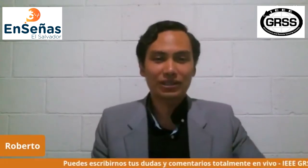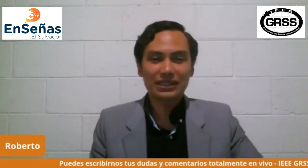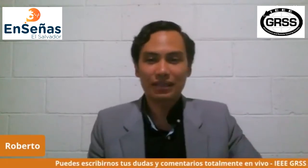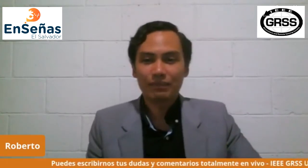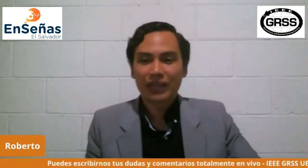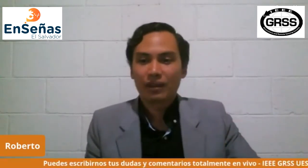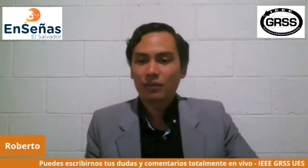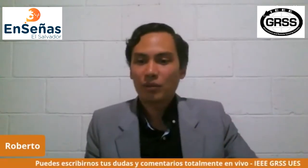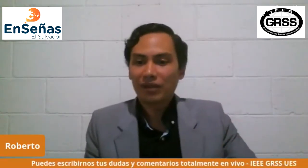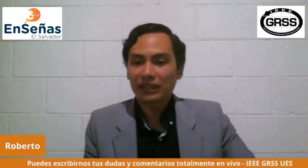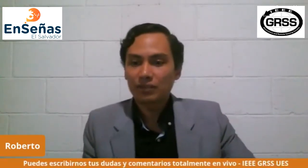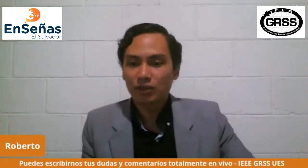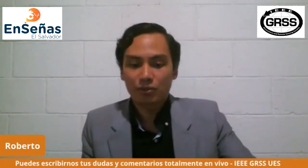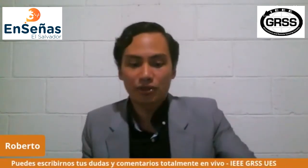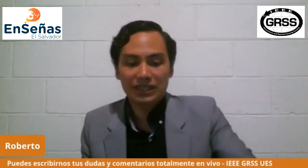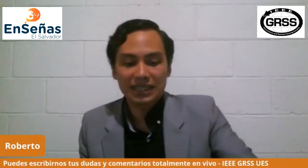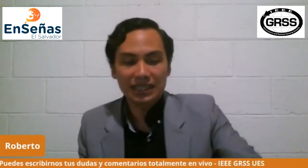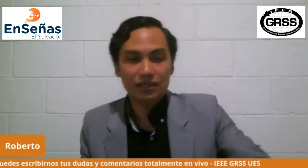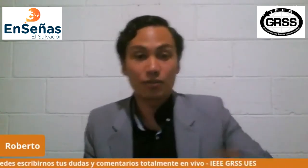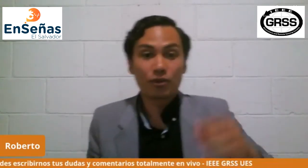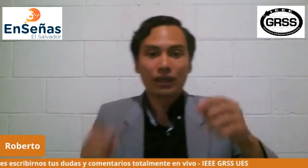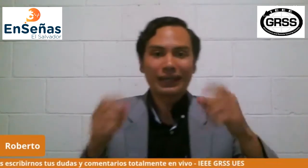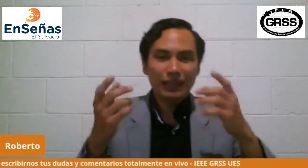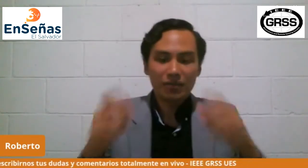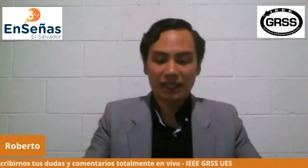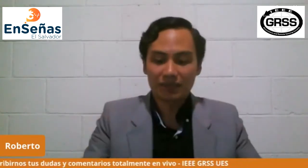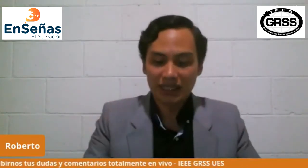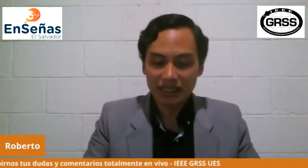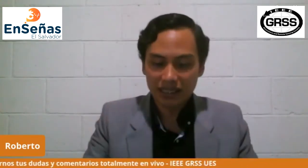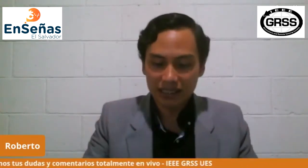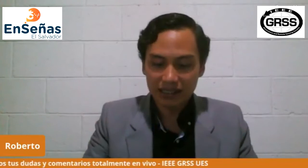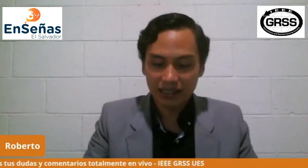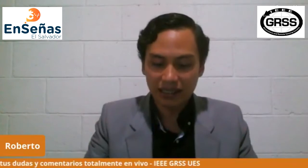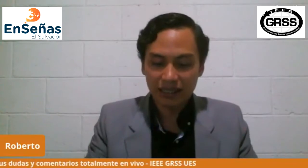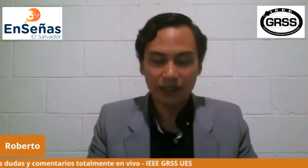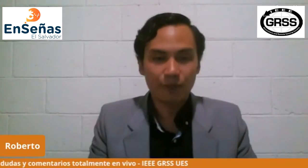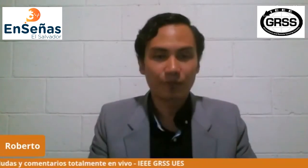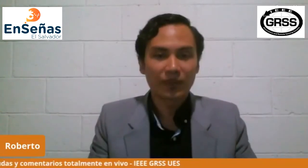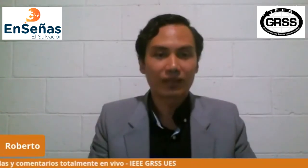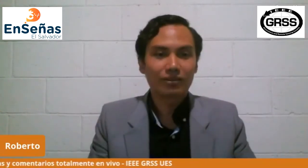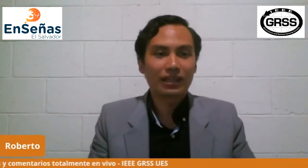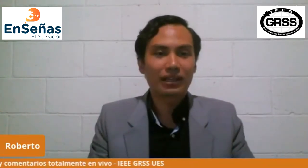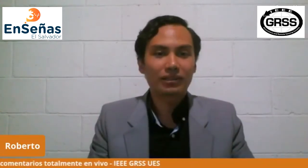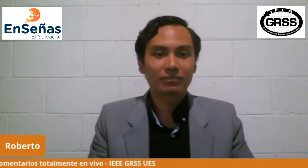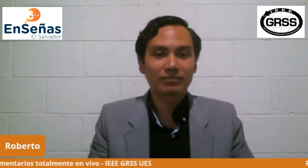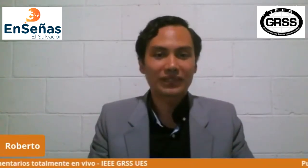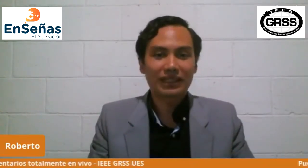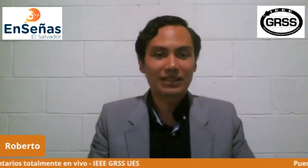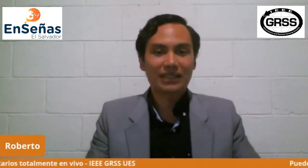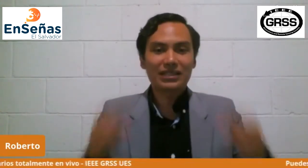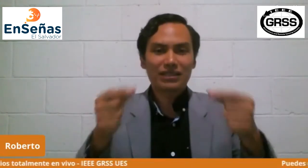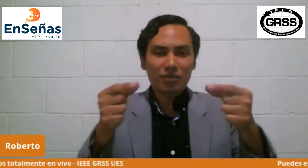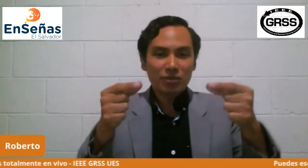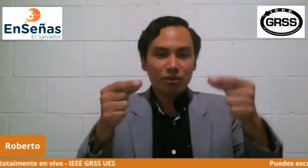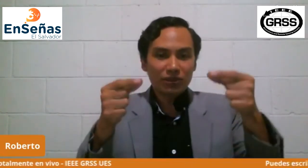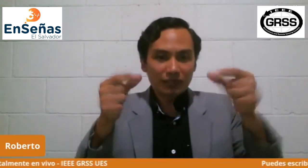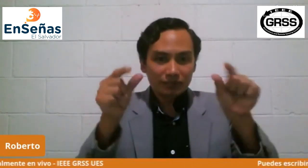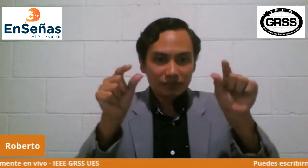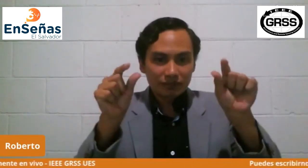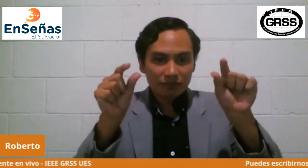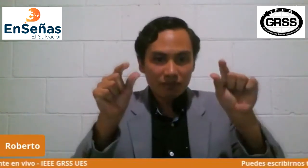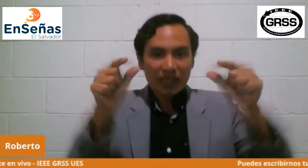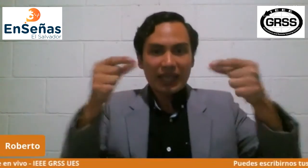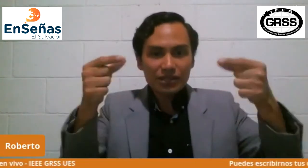de eso quizá. Vamos a ver también un poco de señas como química. Esta es una seña bastante chiva, a mí me